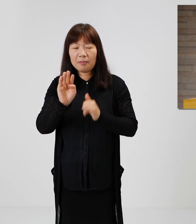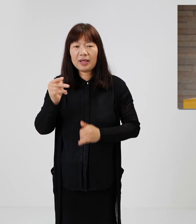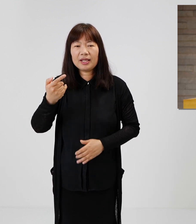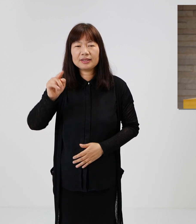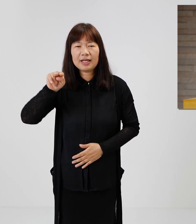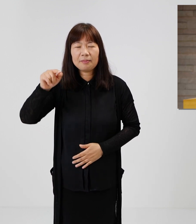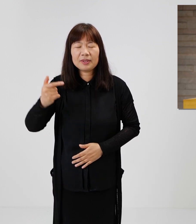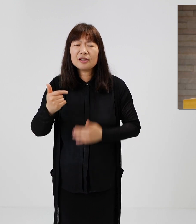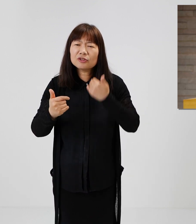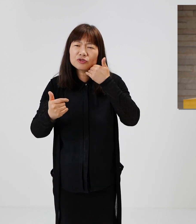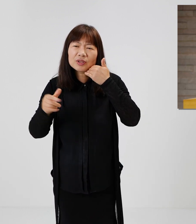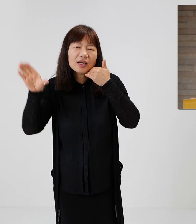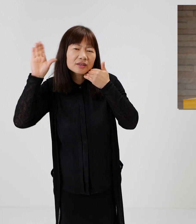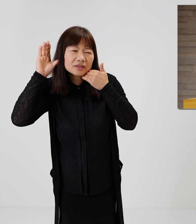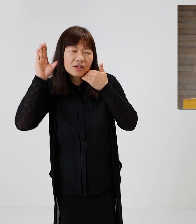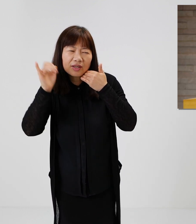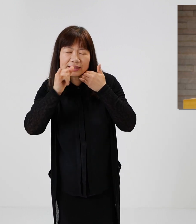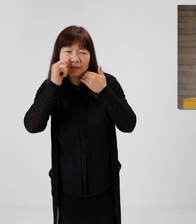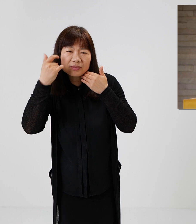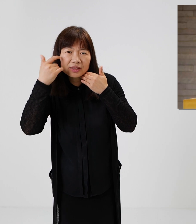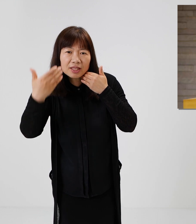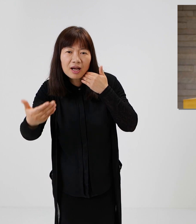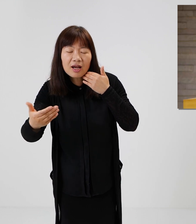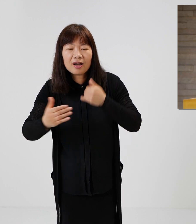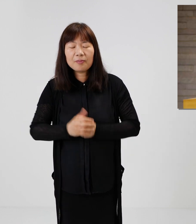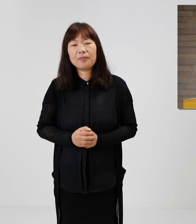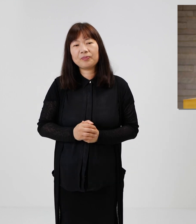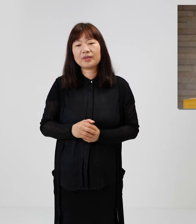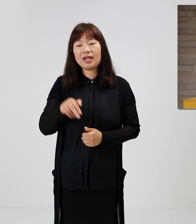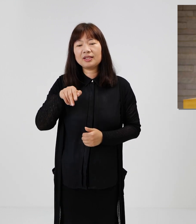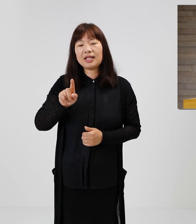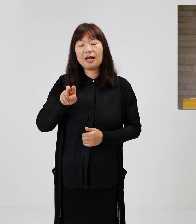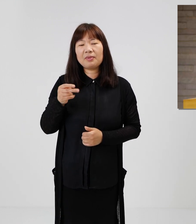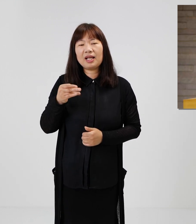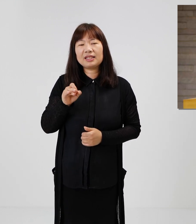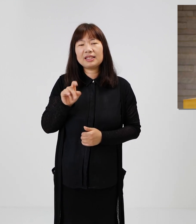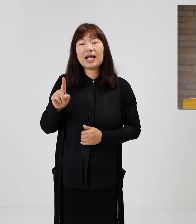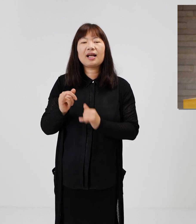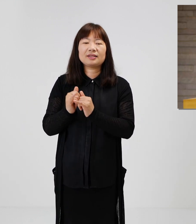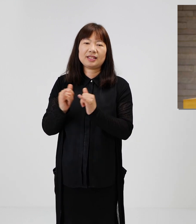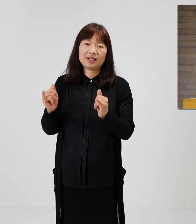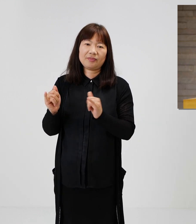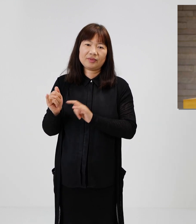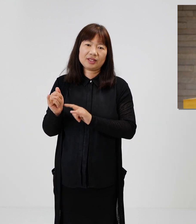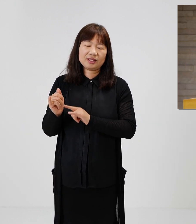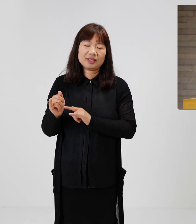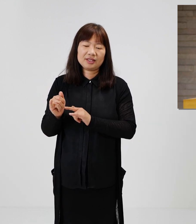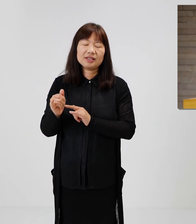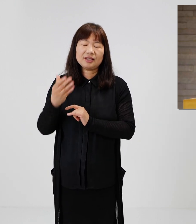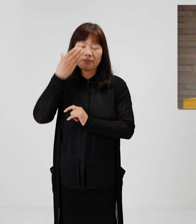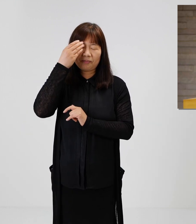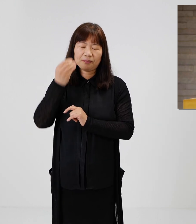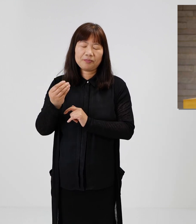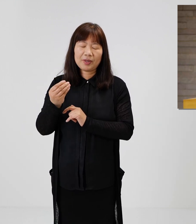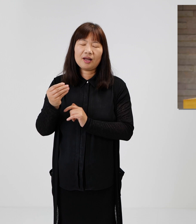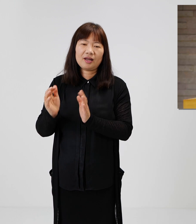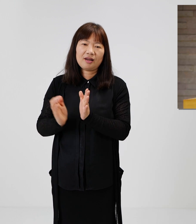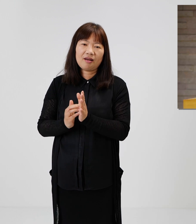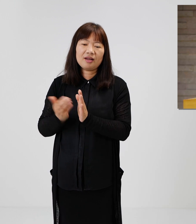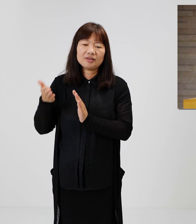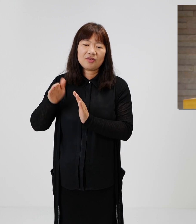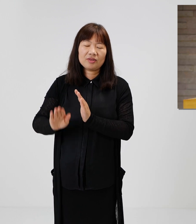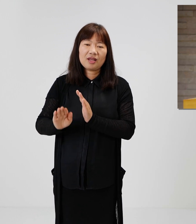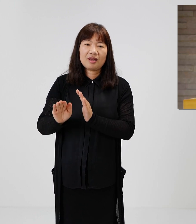베냐민에 누가 들었죠? 바로 이 사람들이 사마리아 사람들이에요. 대적이 들었어요. 근데 이